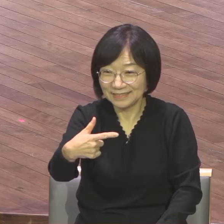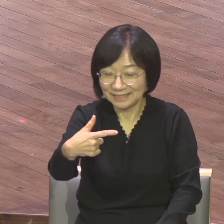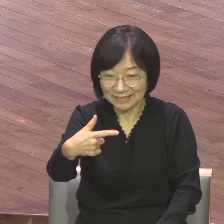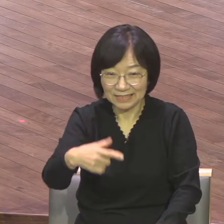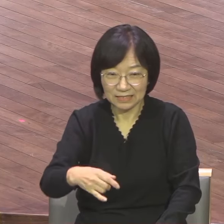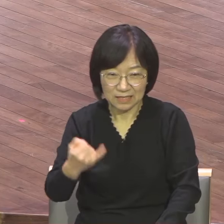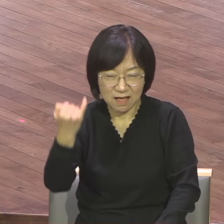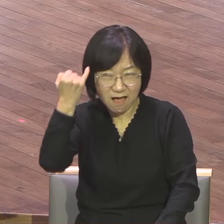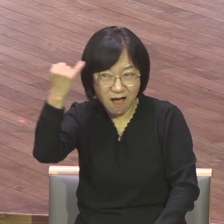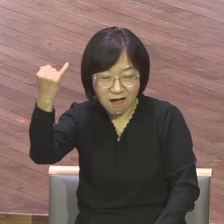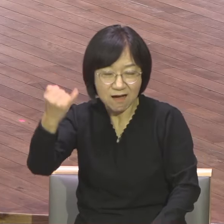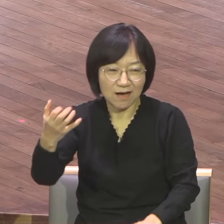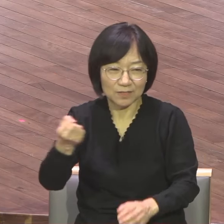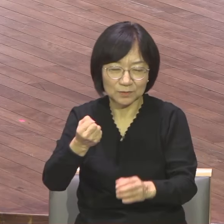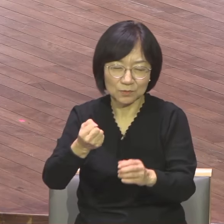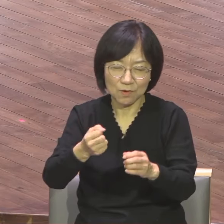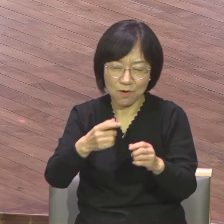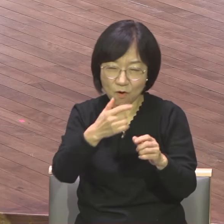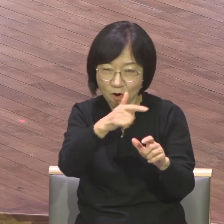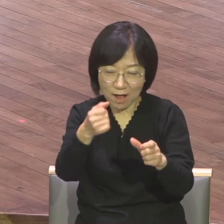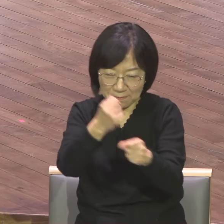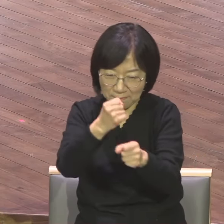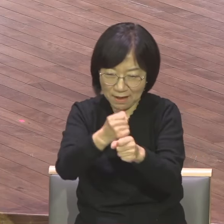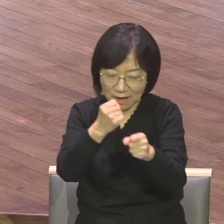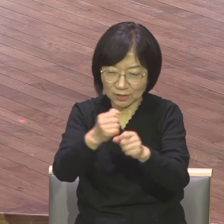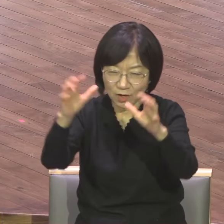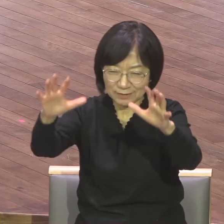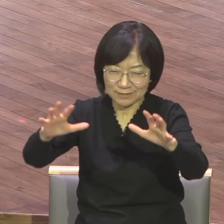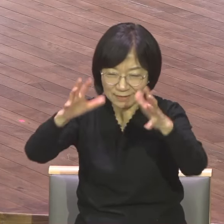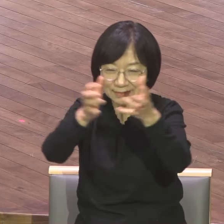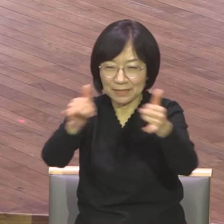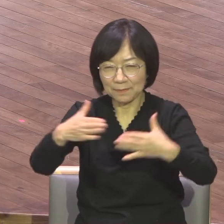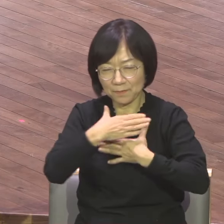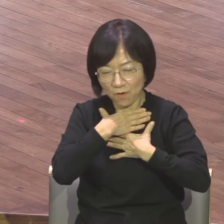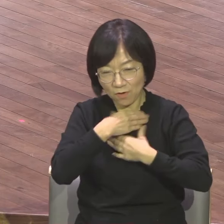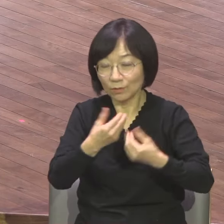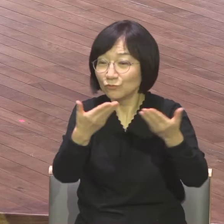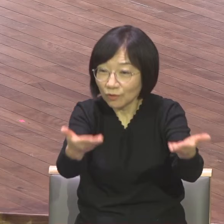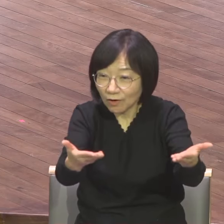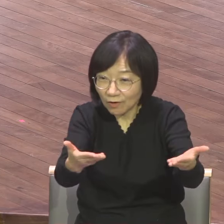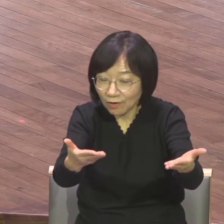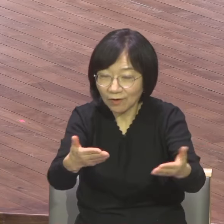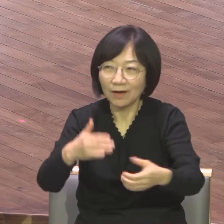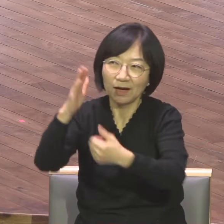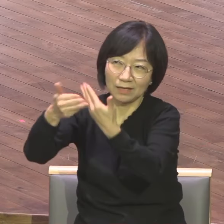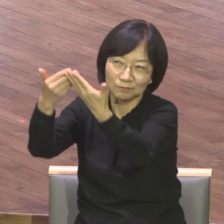공헌한 사람들이 거의 다 하나 창조주 하나님 주신 지혜로 성공한 사람들이에요.